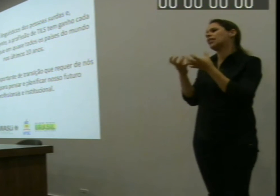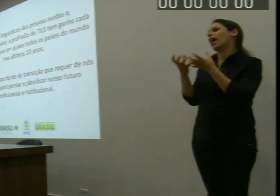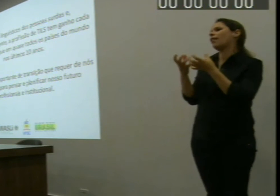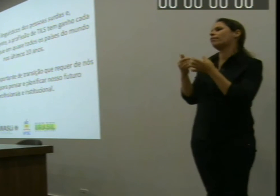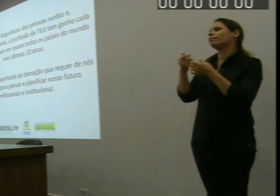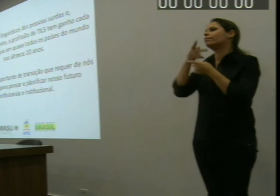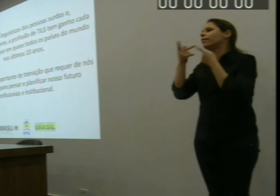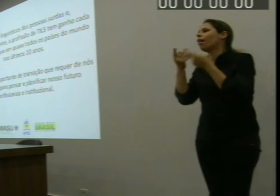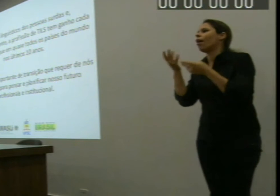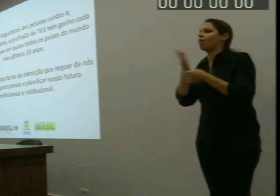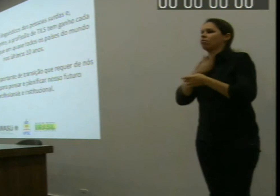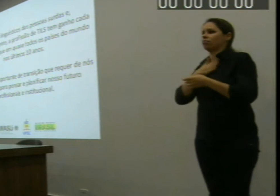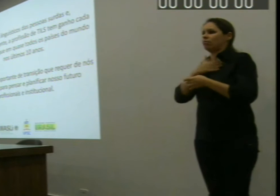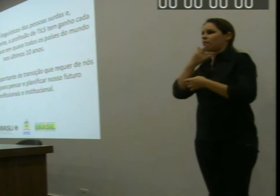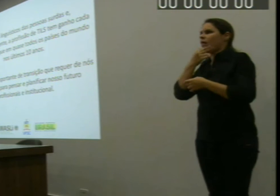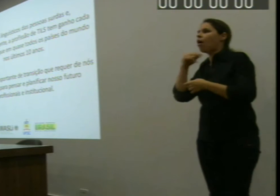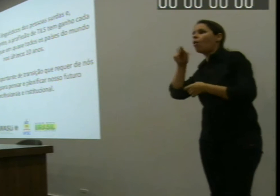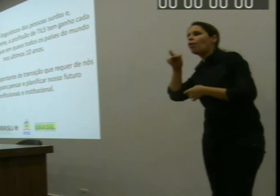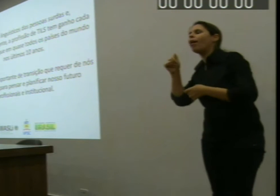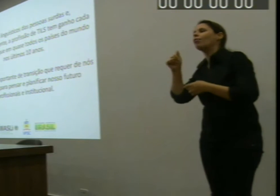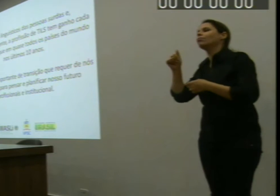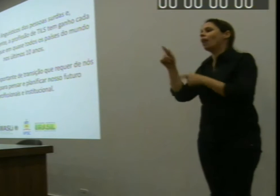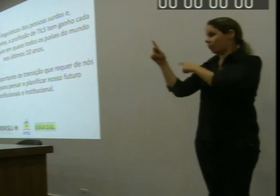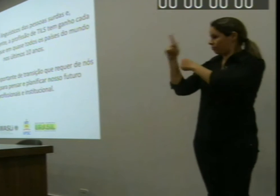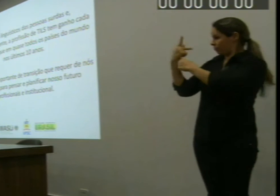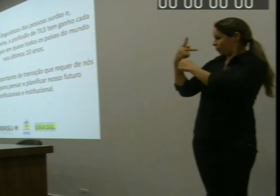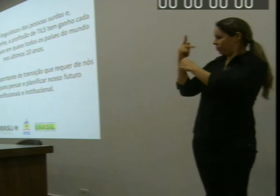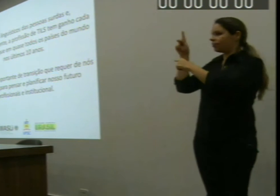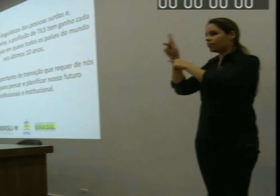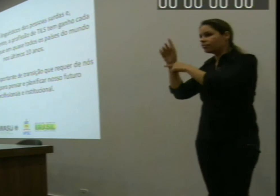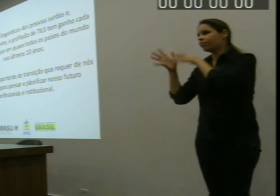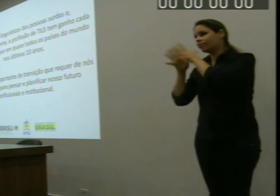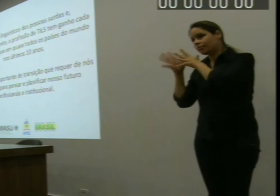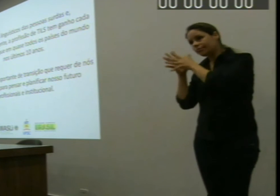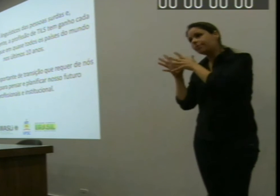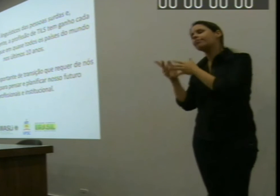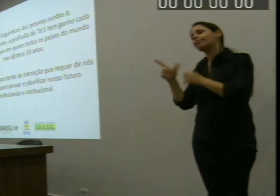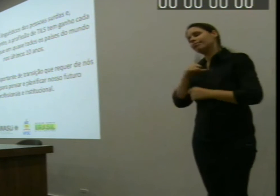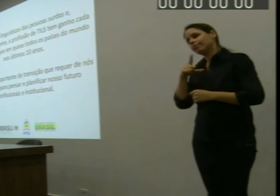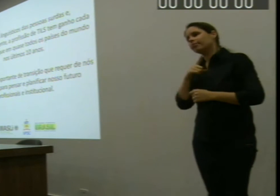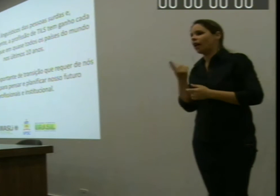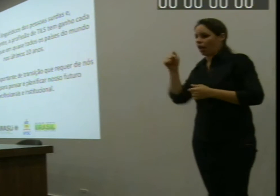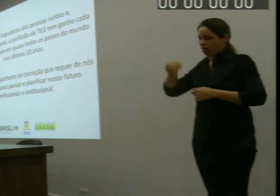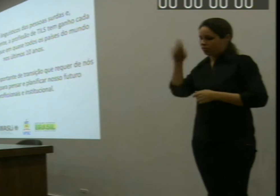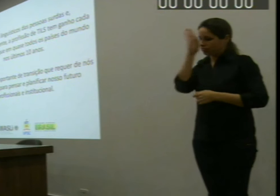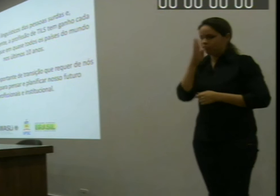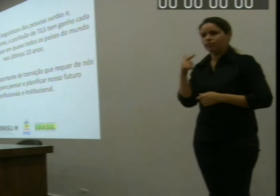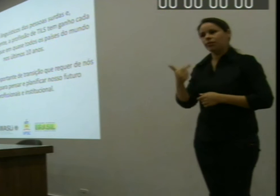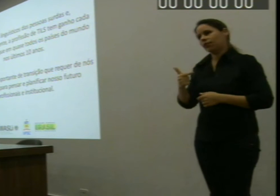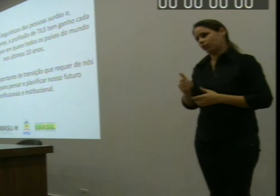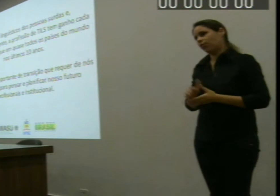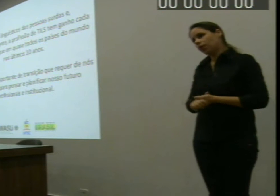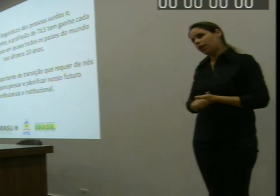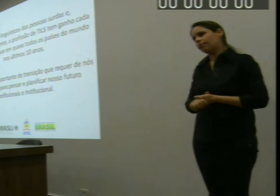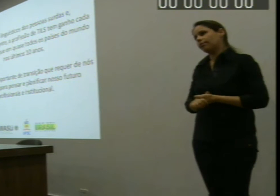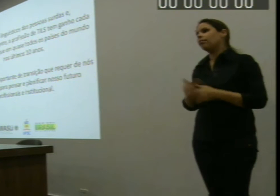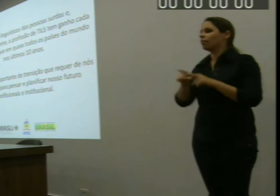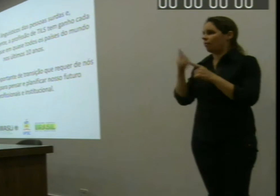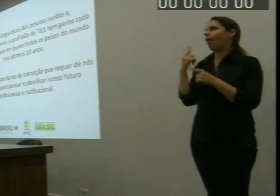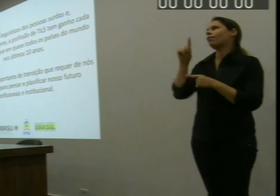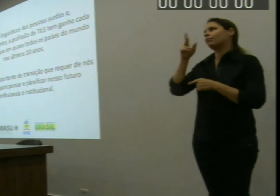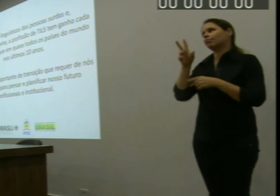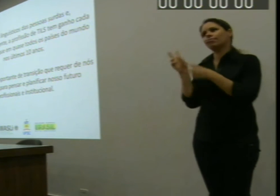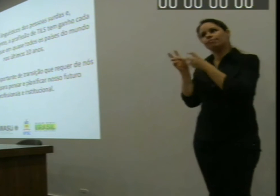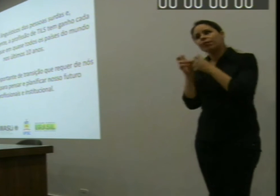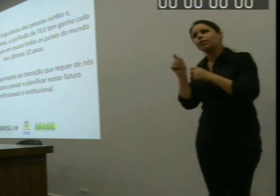porque isso é de fato acessar as telecomunicações né E a gente não tem isso aqui no Brasil por enquanto mas a gente já percebe isso aqui no